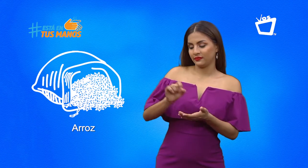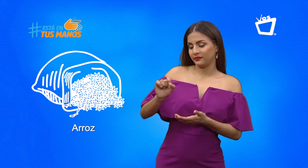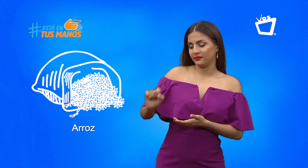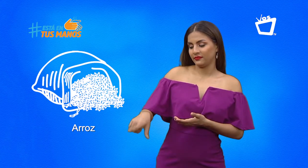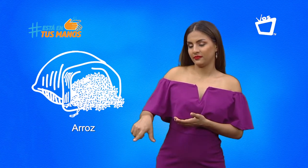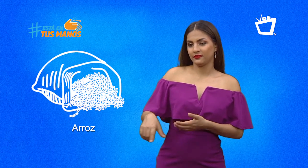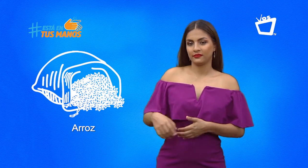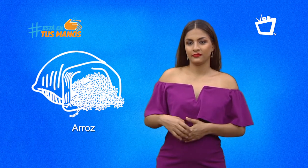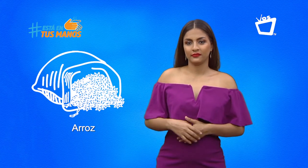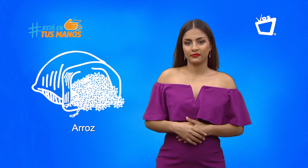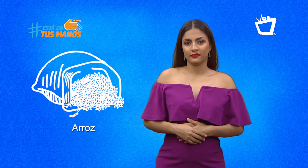arroz